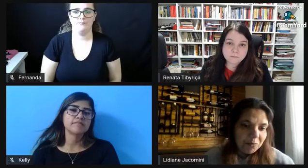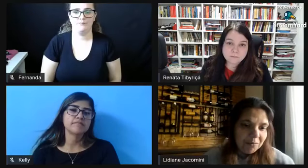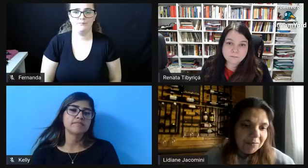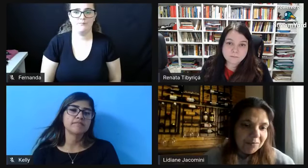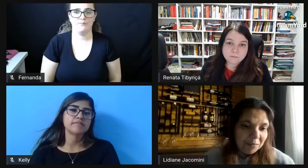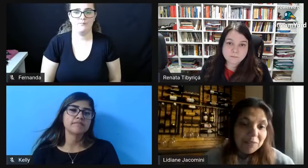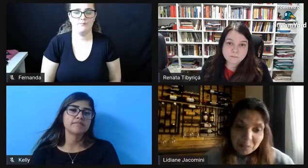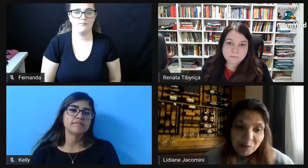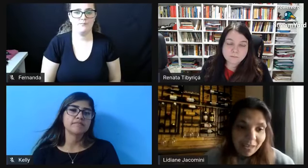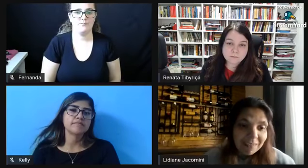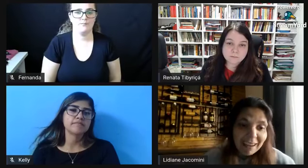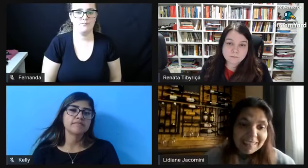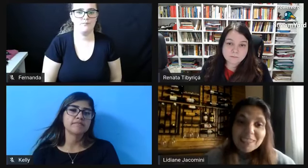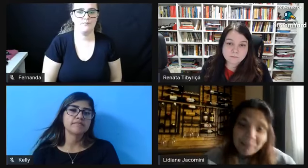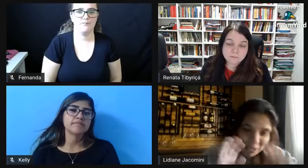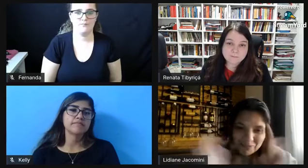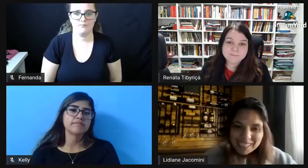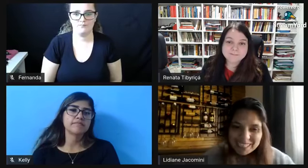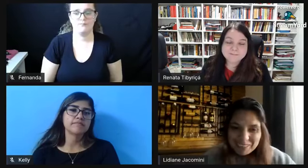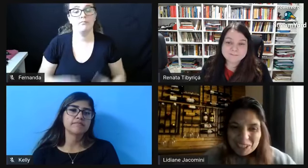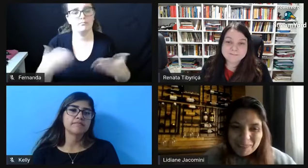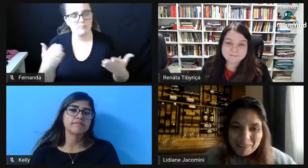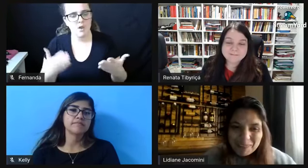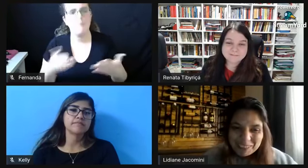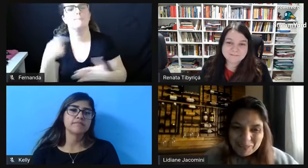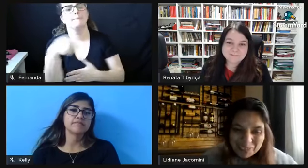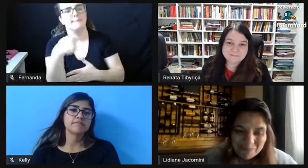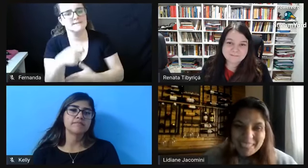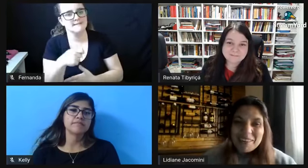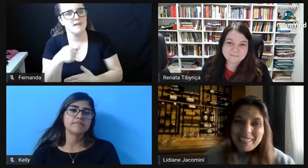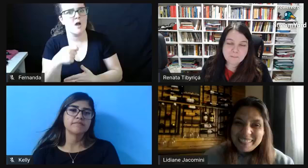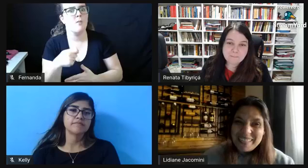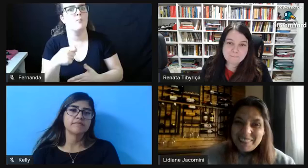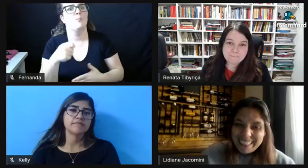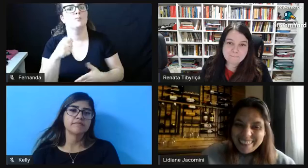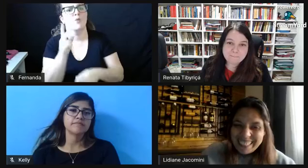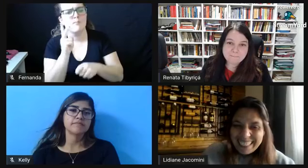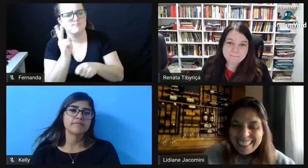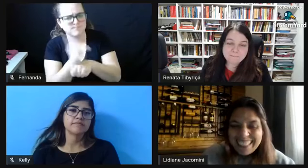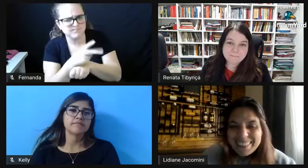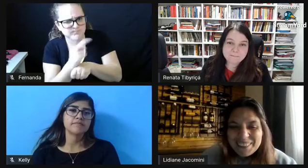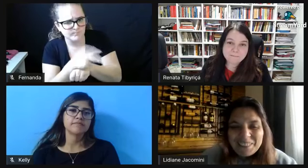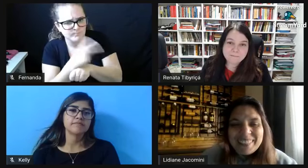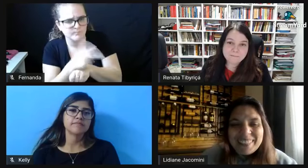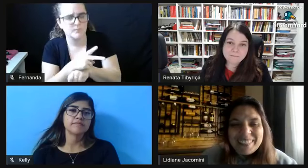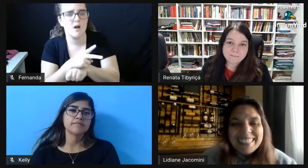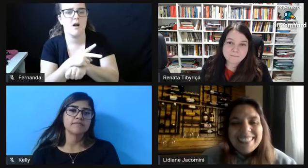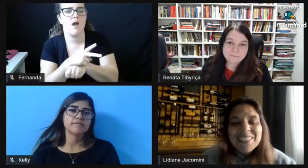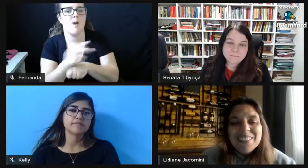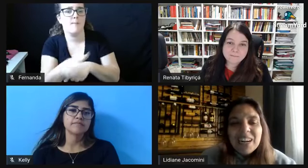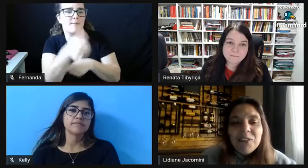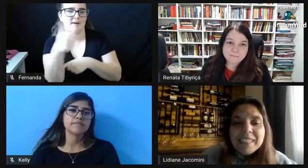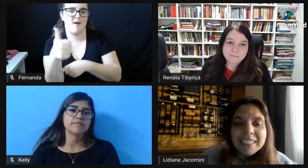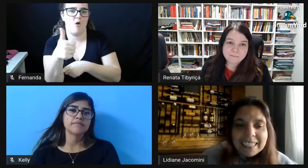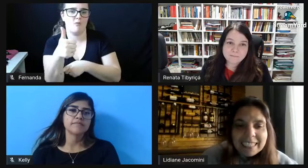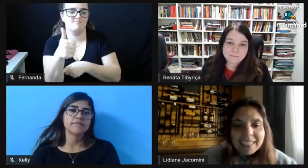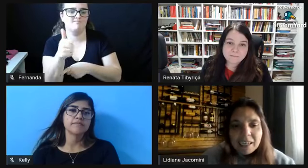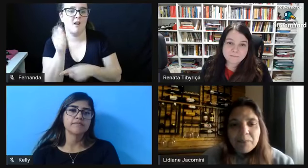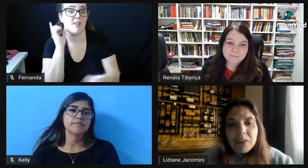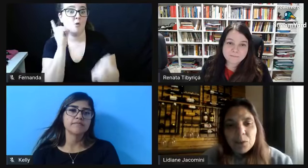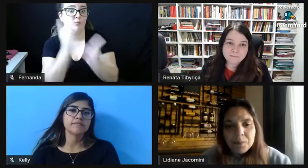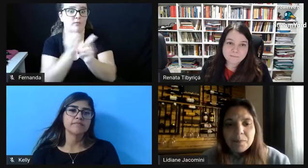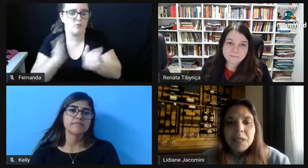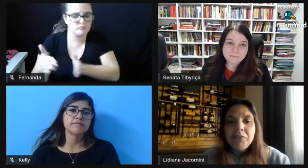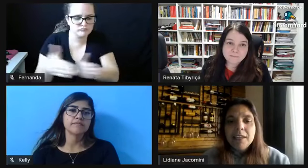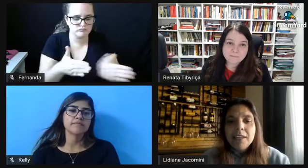Ótimo. Vamos correr atrás, né? Estamos aqui conversando hoje para todo mundo aprender quais os caminhos, né? Doutora Osana,